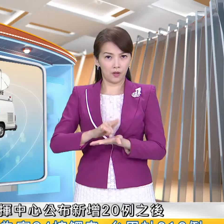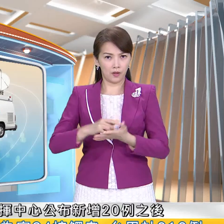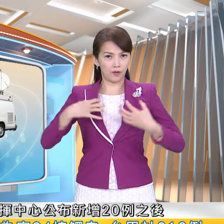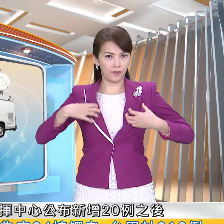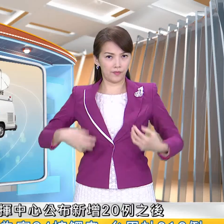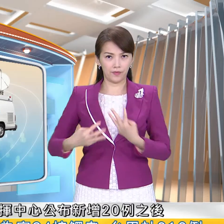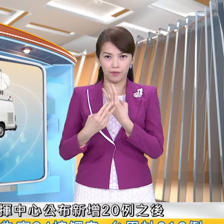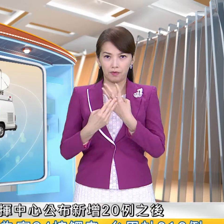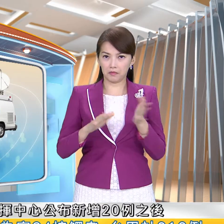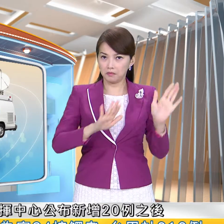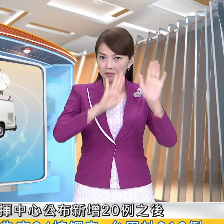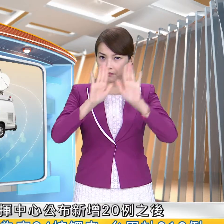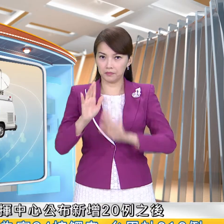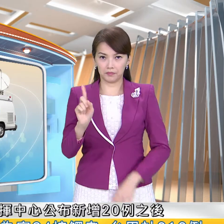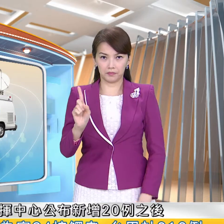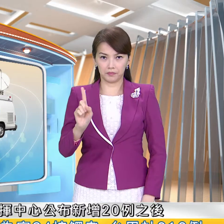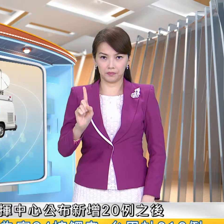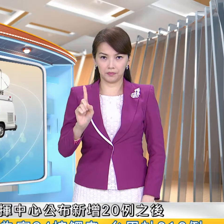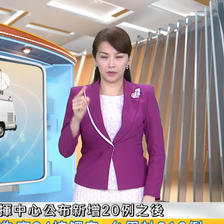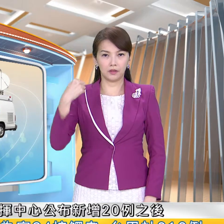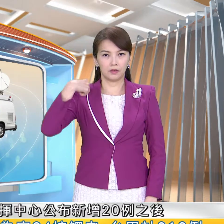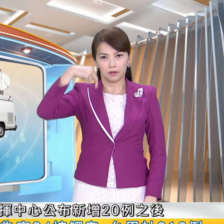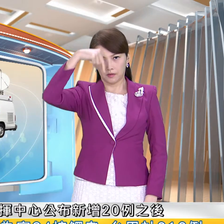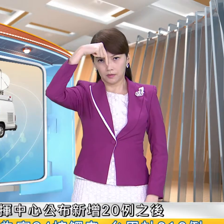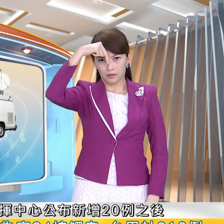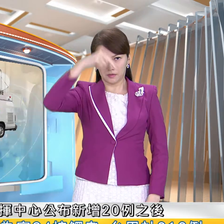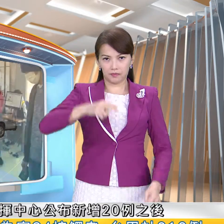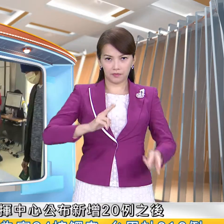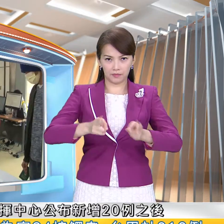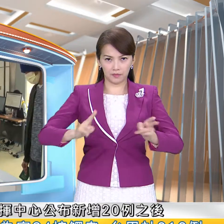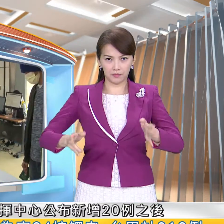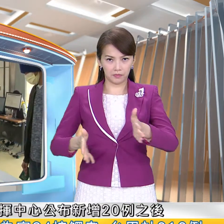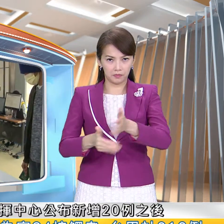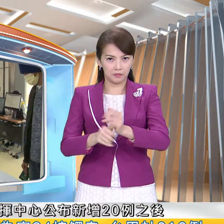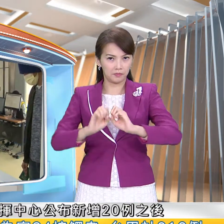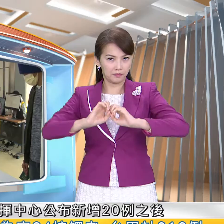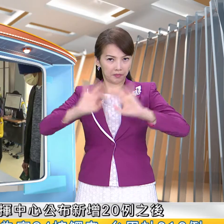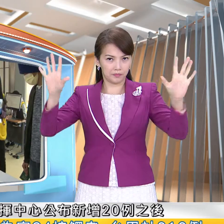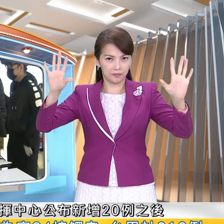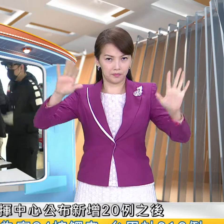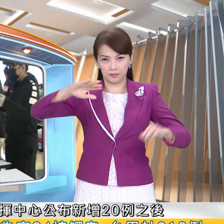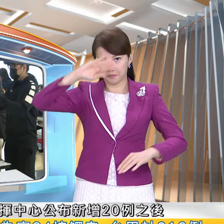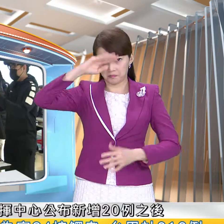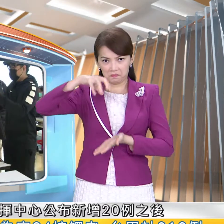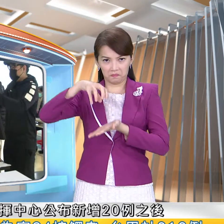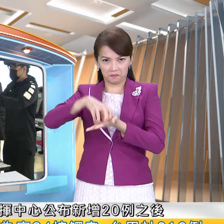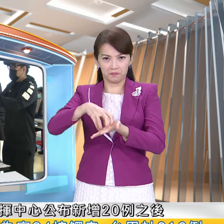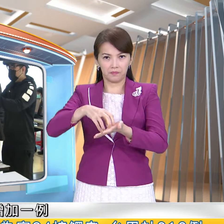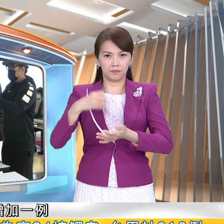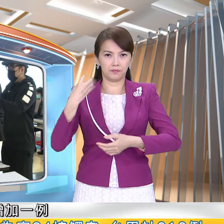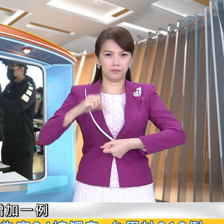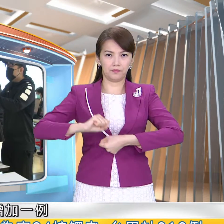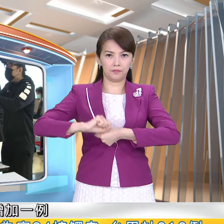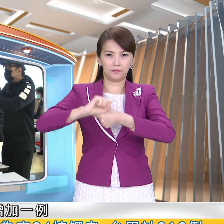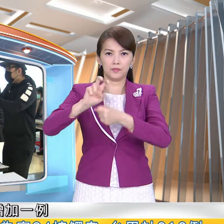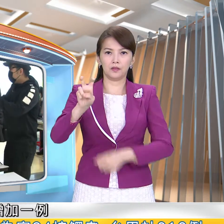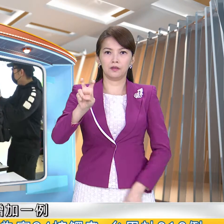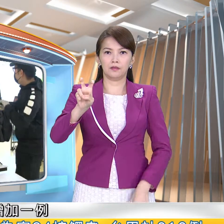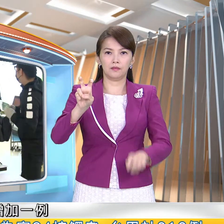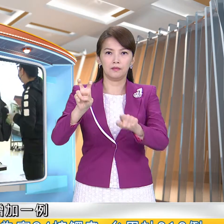武汉肺炎的疫情。昨天下午，指挥中心公布新增了20例之后，晚上再宣布增加